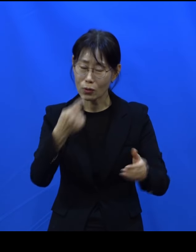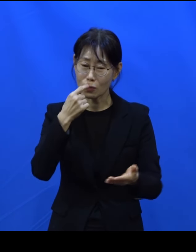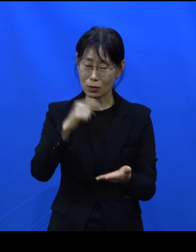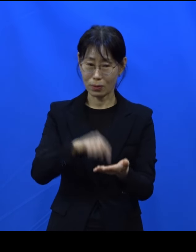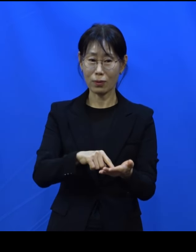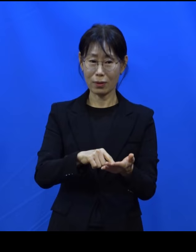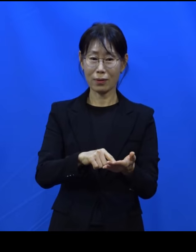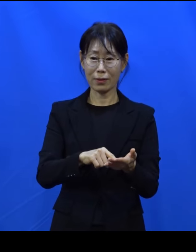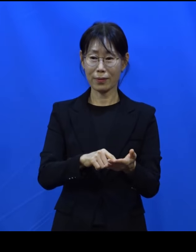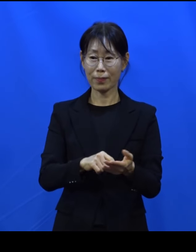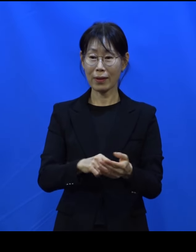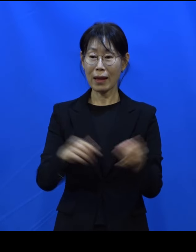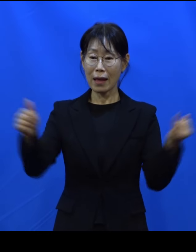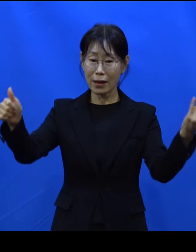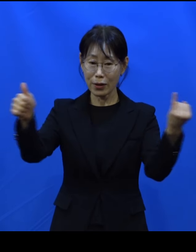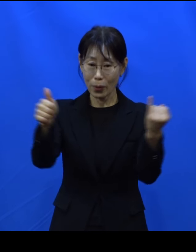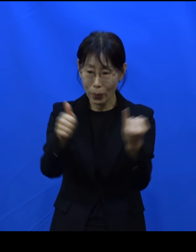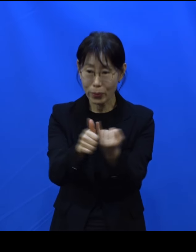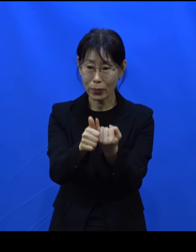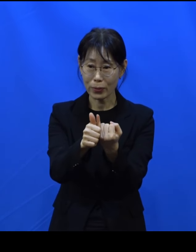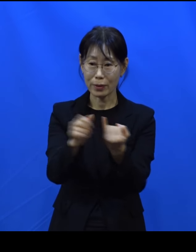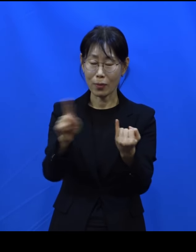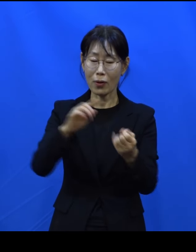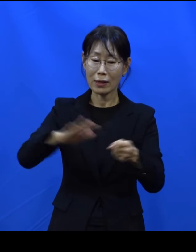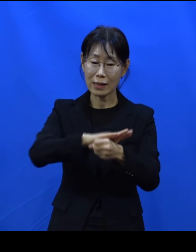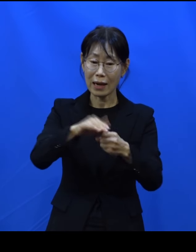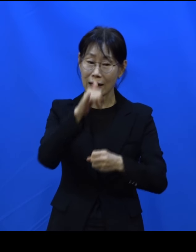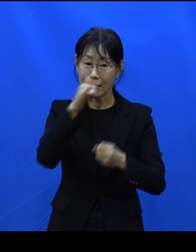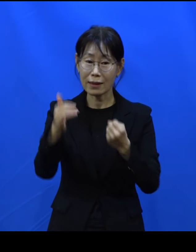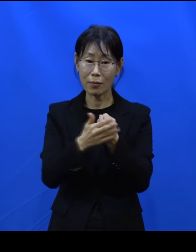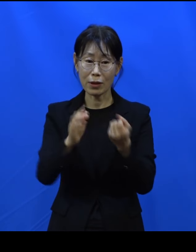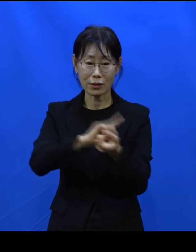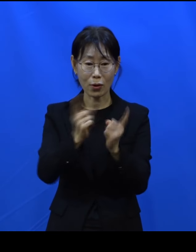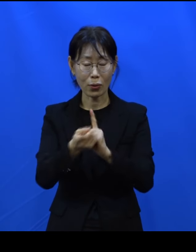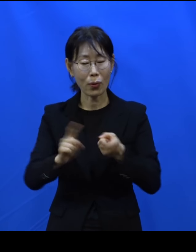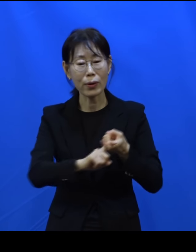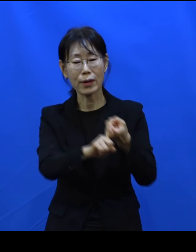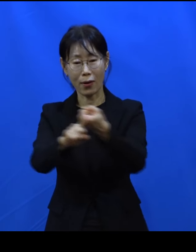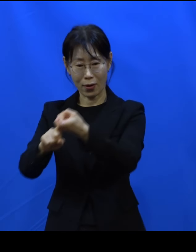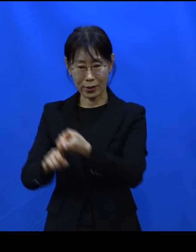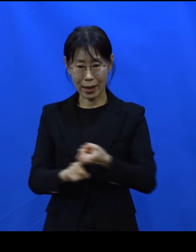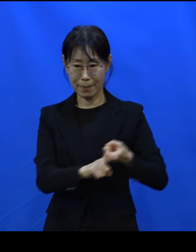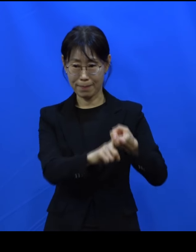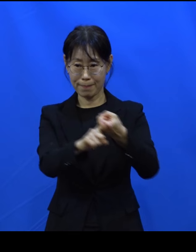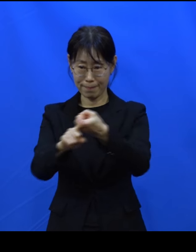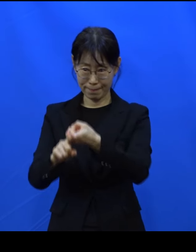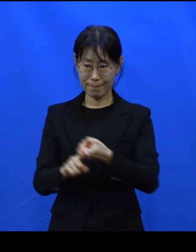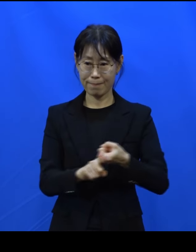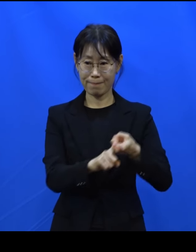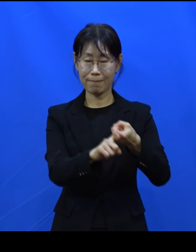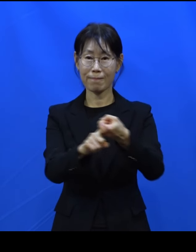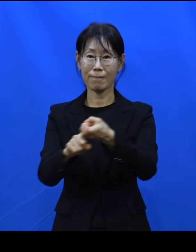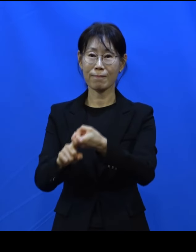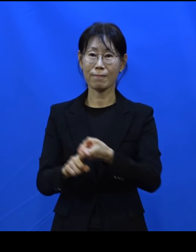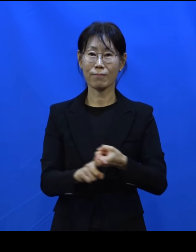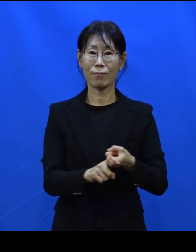연합입니다. 연합. 그 연합은 무슨 연합이죠? 사랑의 연합이에요. 근데 어떻게 연합할 수 있는가? 과연 연합이